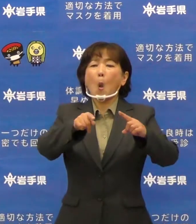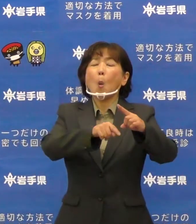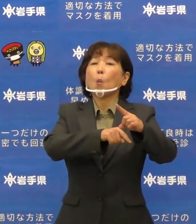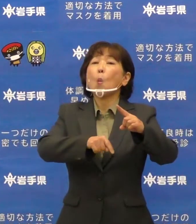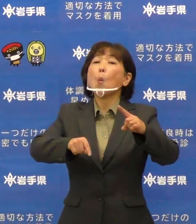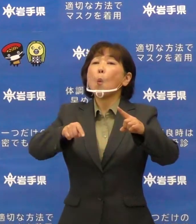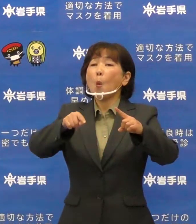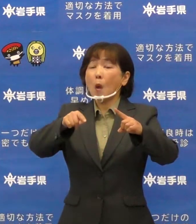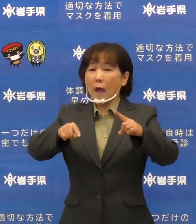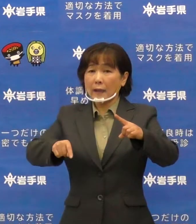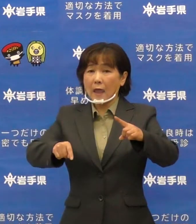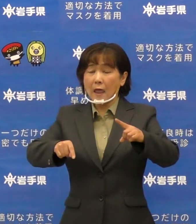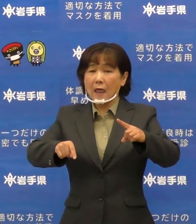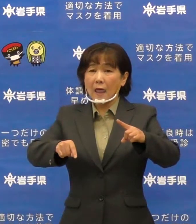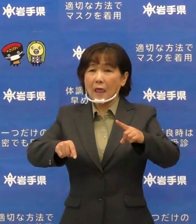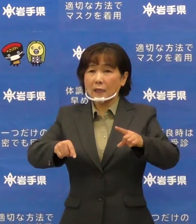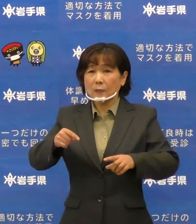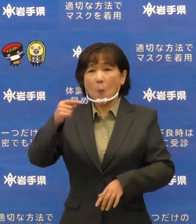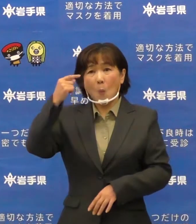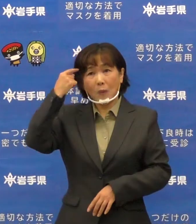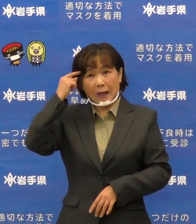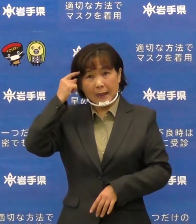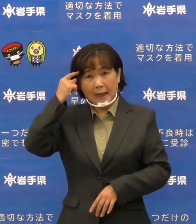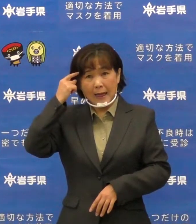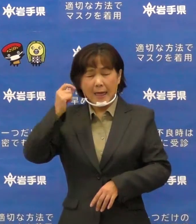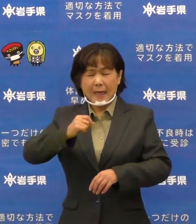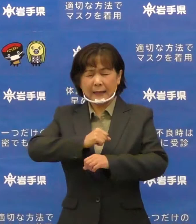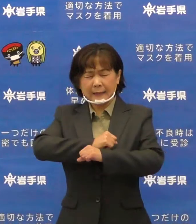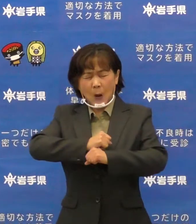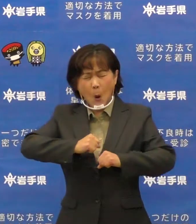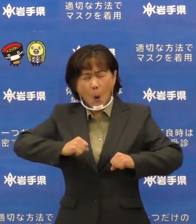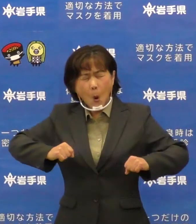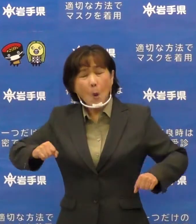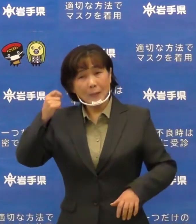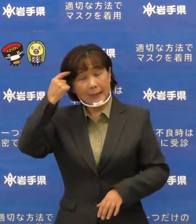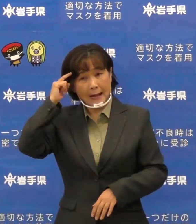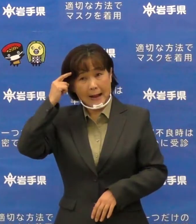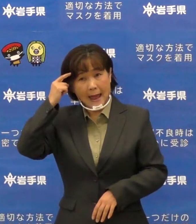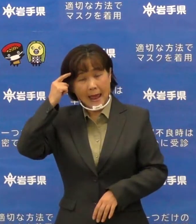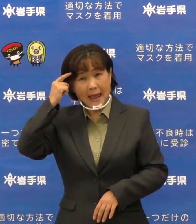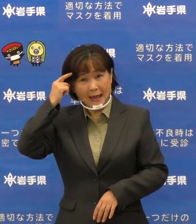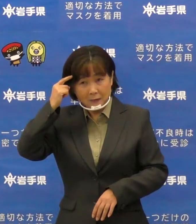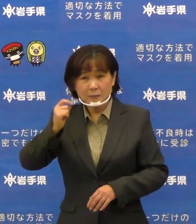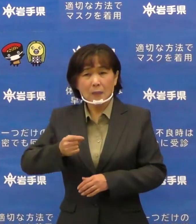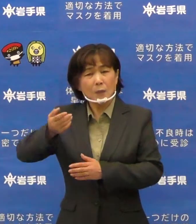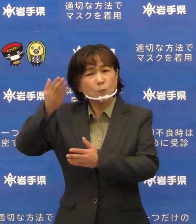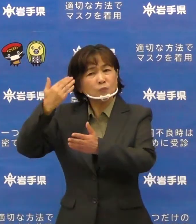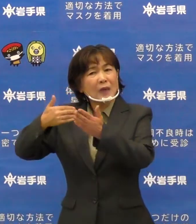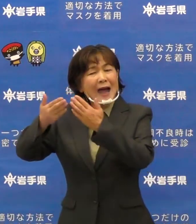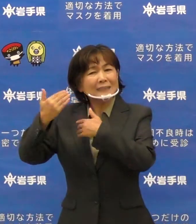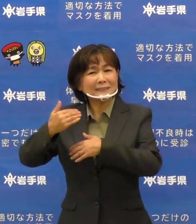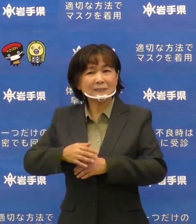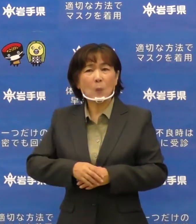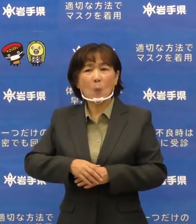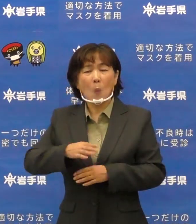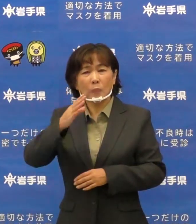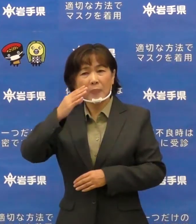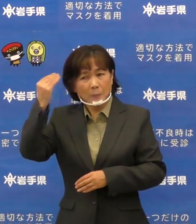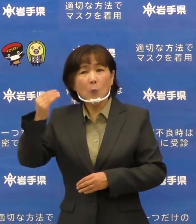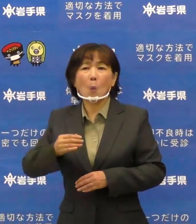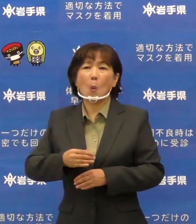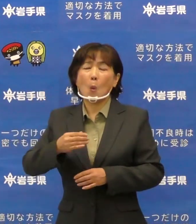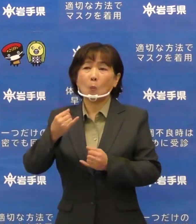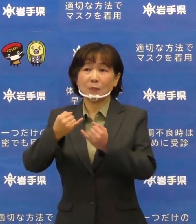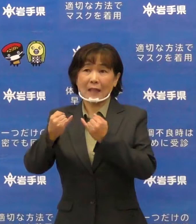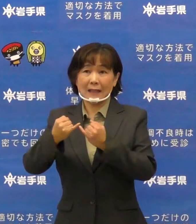る、天下人の発想って言ってもいいと思うんですけれども、この個人的なプライ